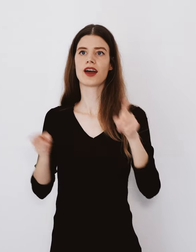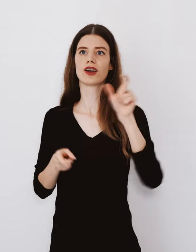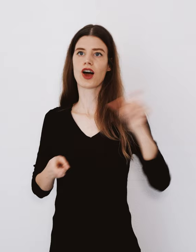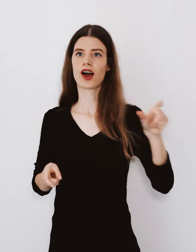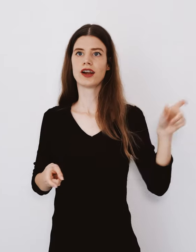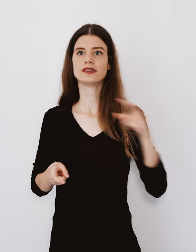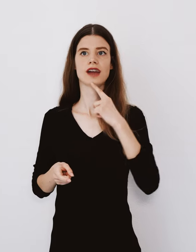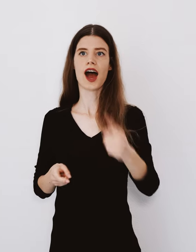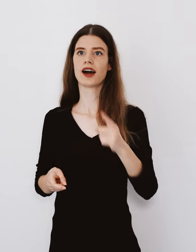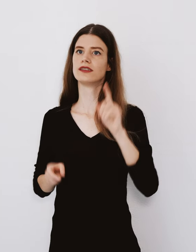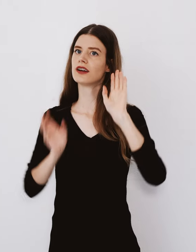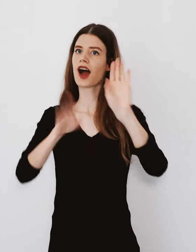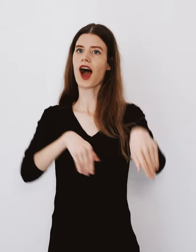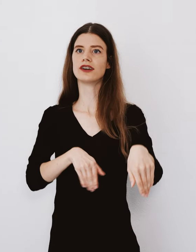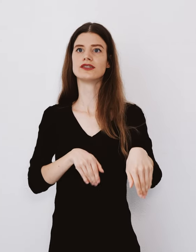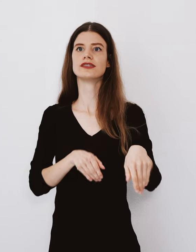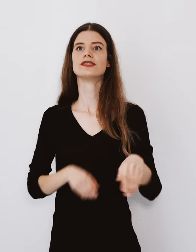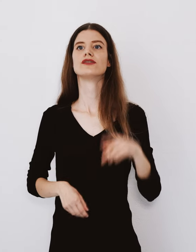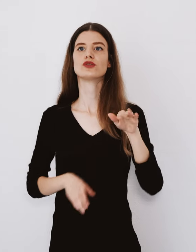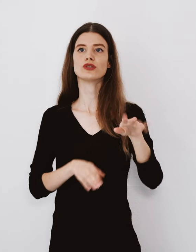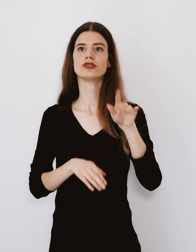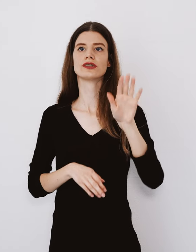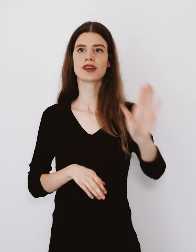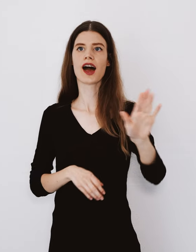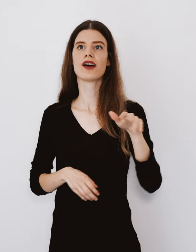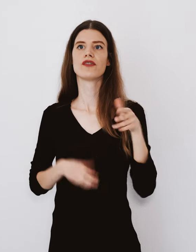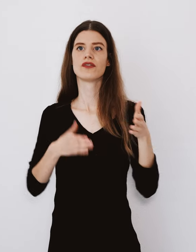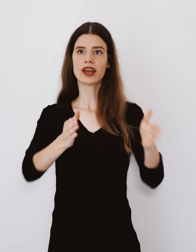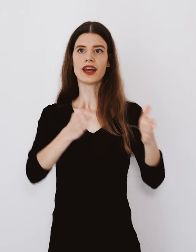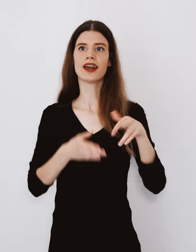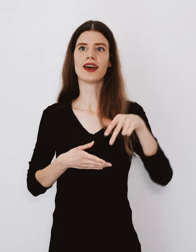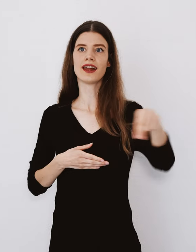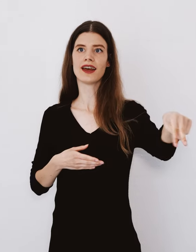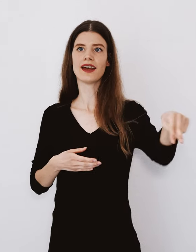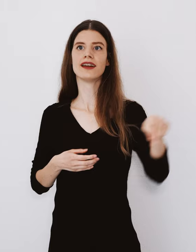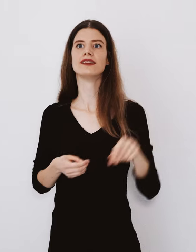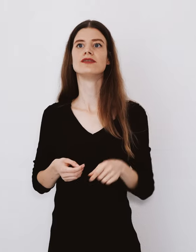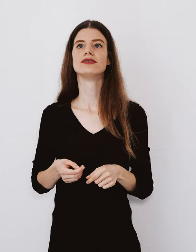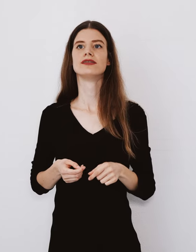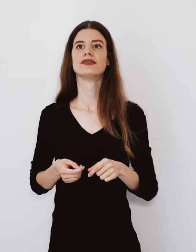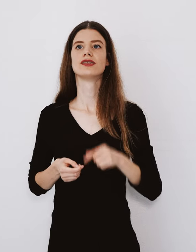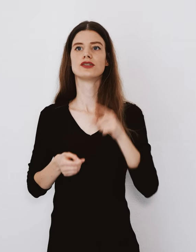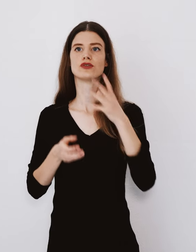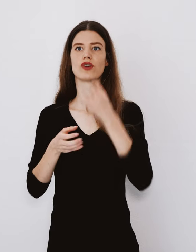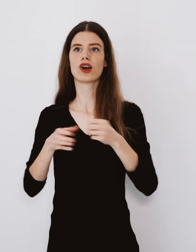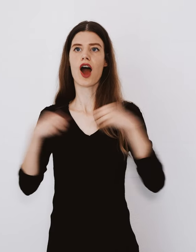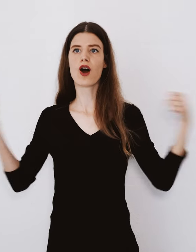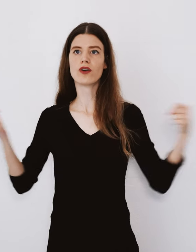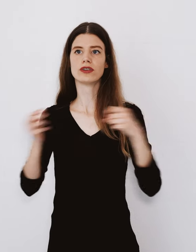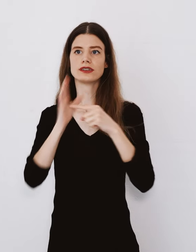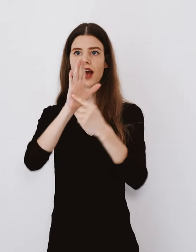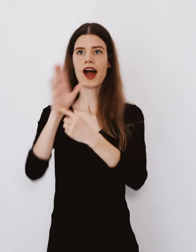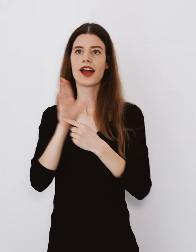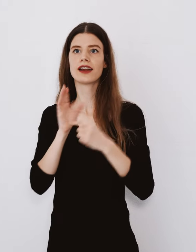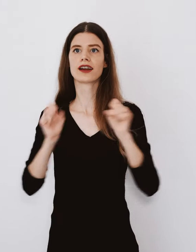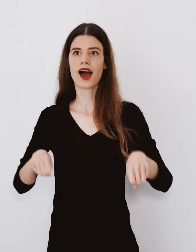Und egal was alle anderen sagen, du bist hier und du gehst deinen Weg. Du willst raus